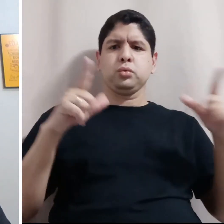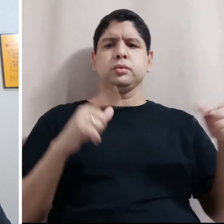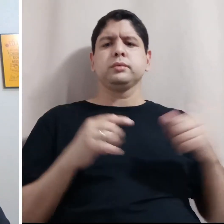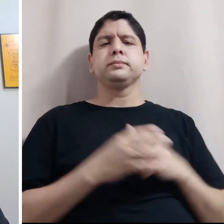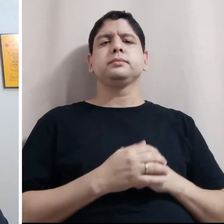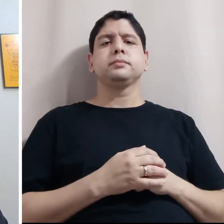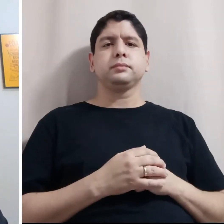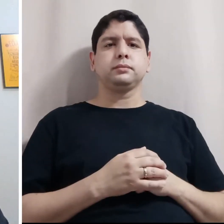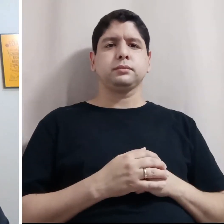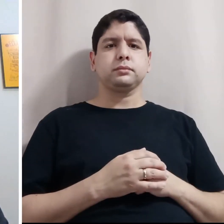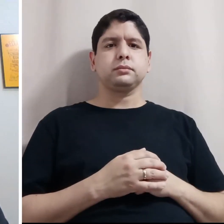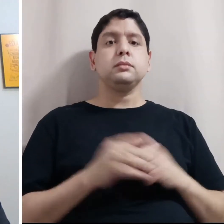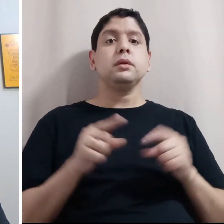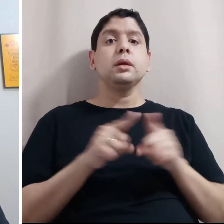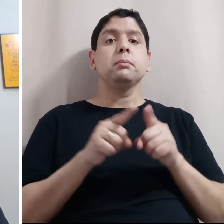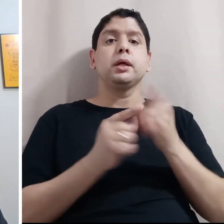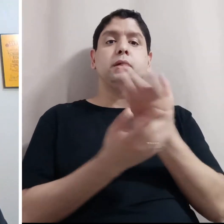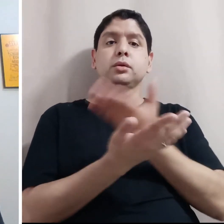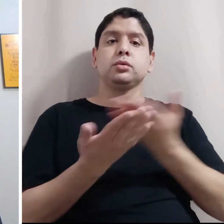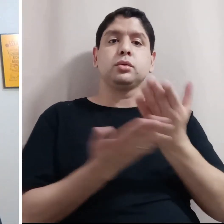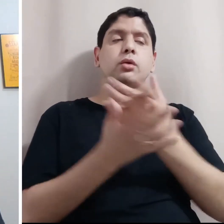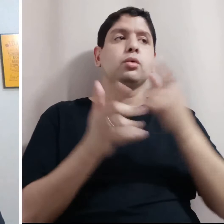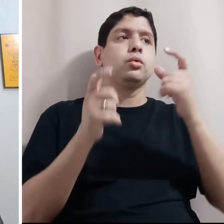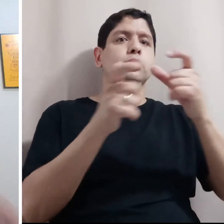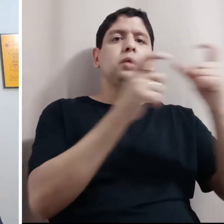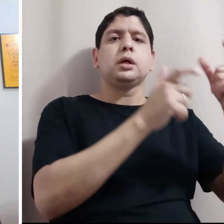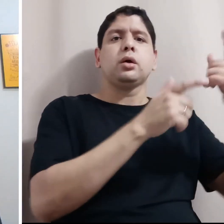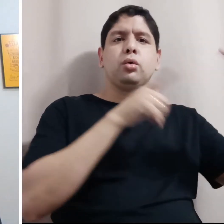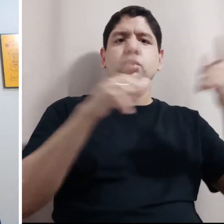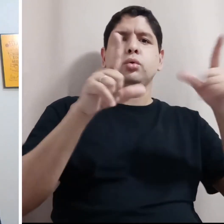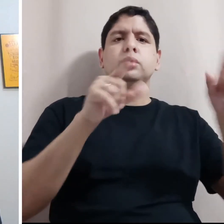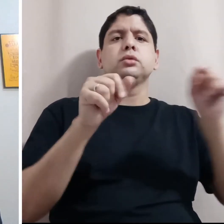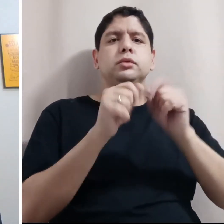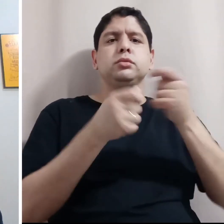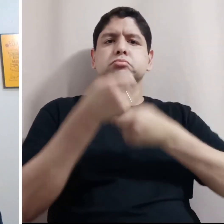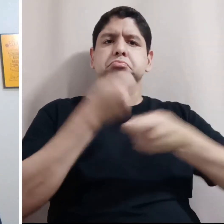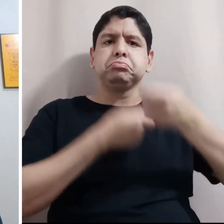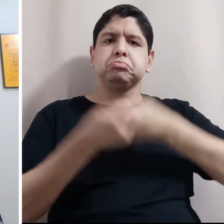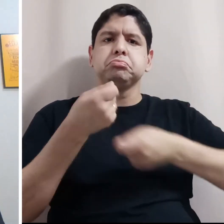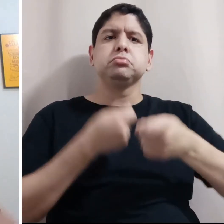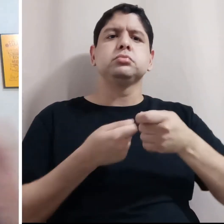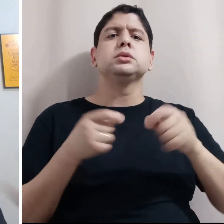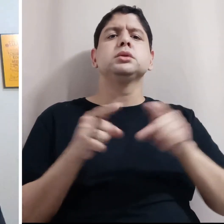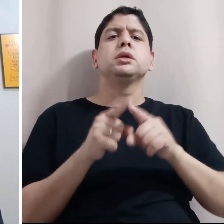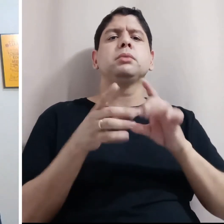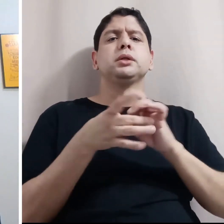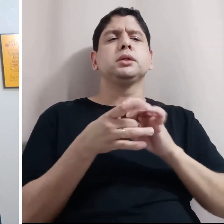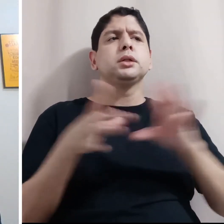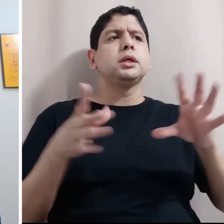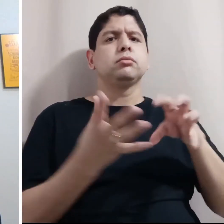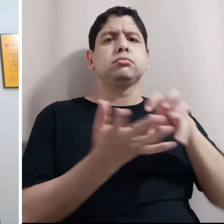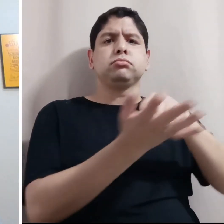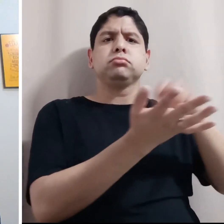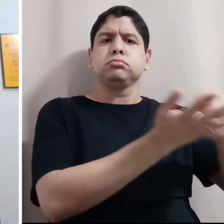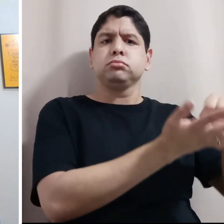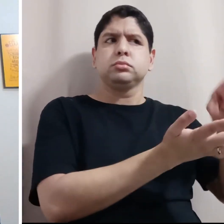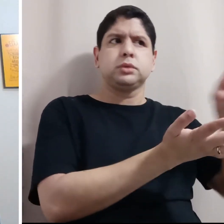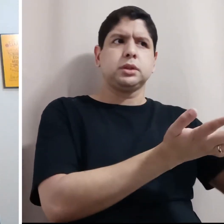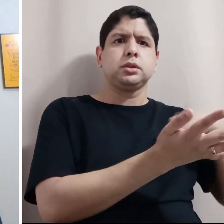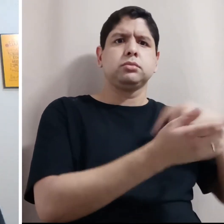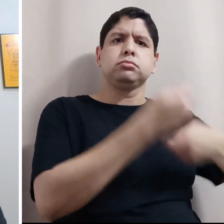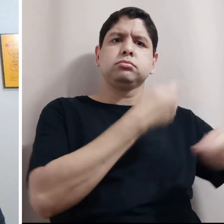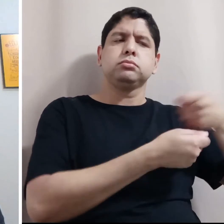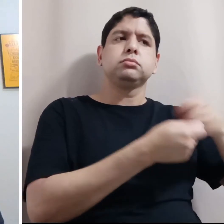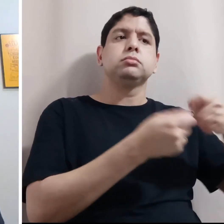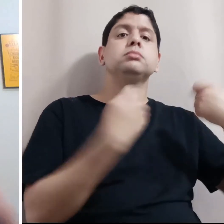povos, muitas vezes negociavam com esses povos, né? Permitiam uma certa liberdade para esses povos